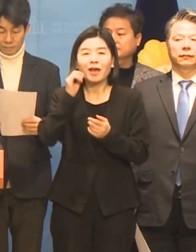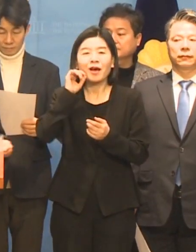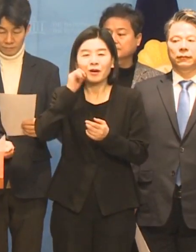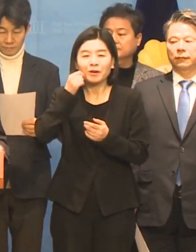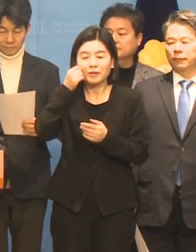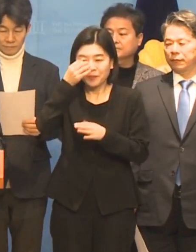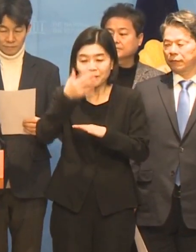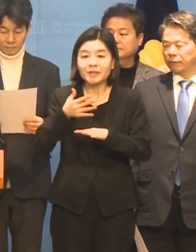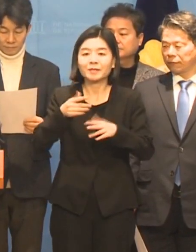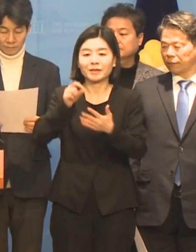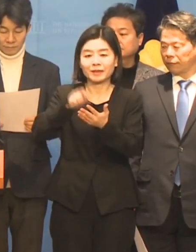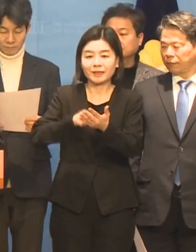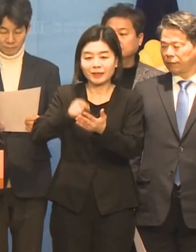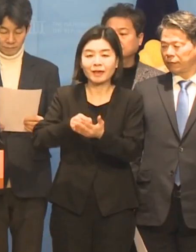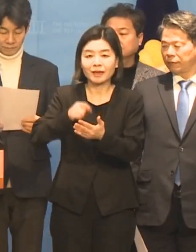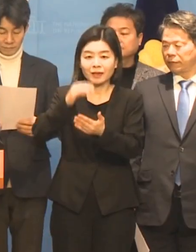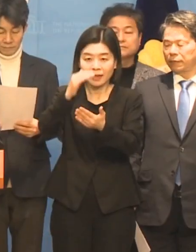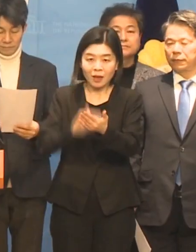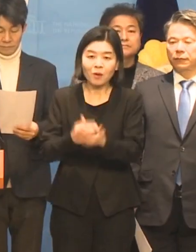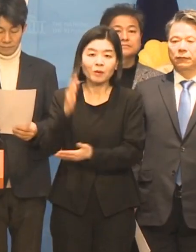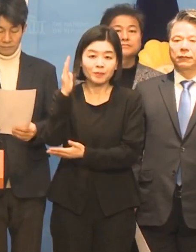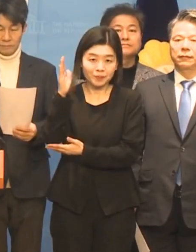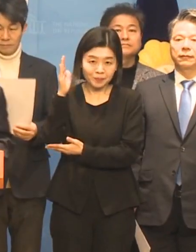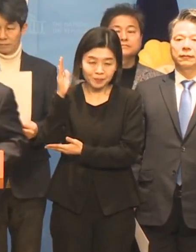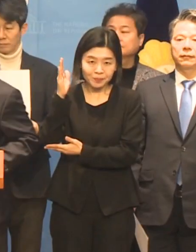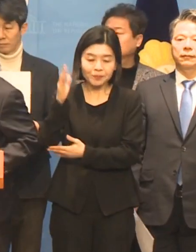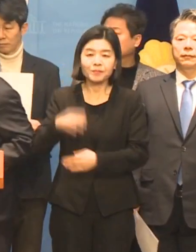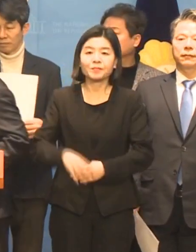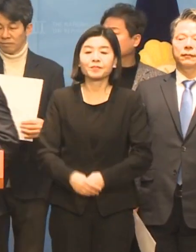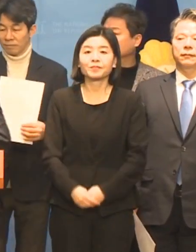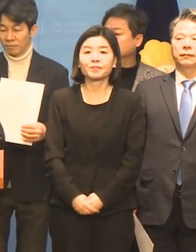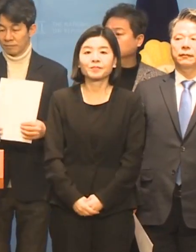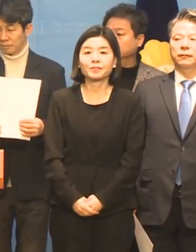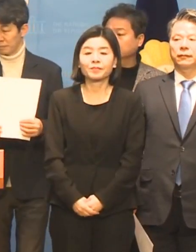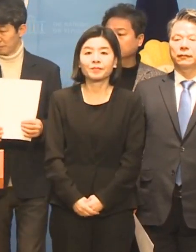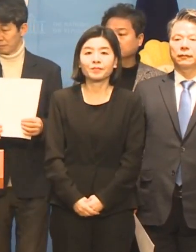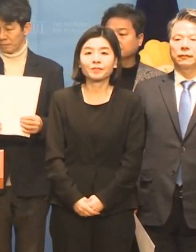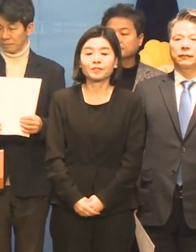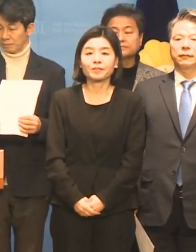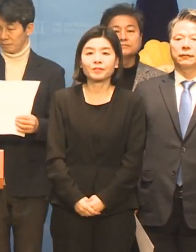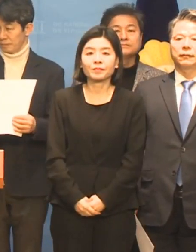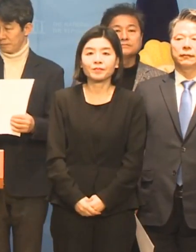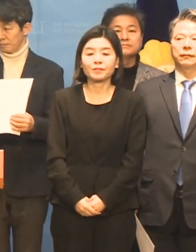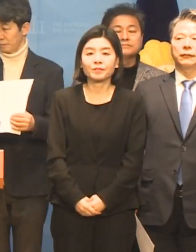하겠습니다. 제일 먼저 이용선 의원님부터 하시겠습니다.